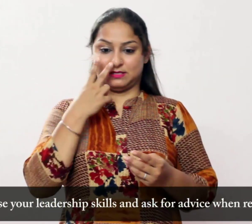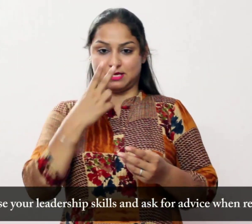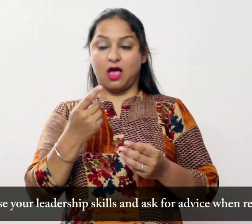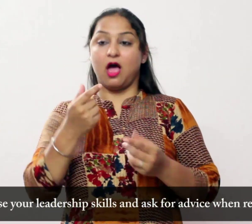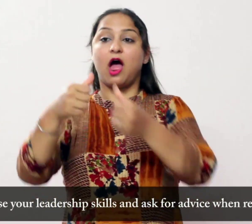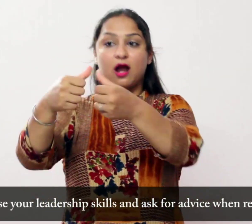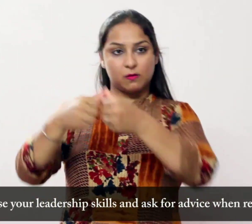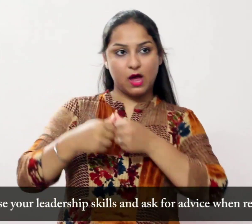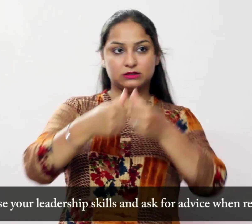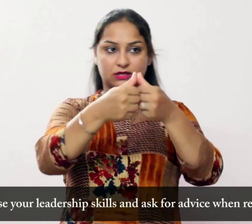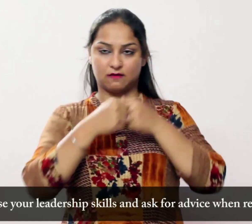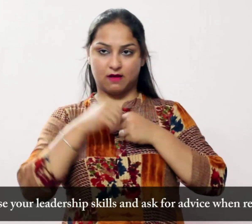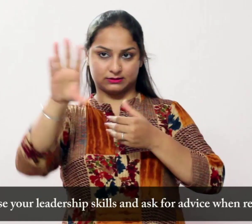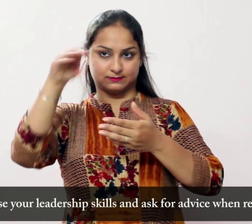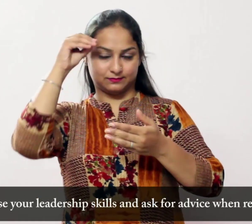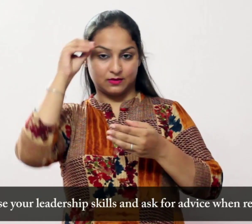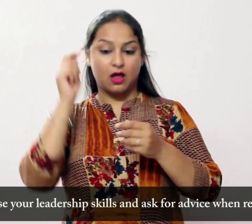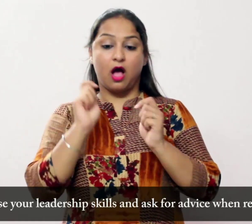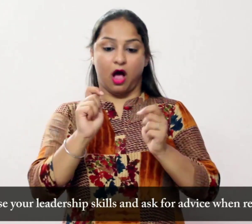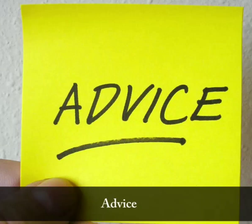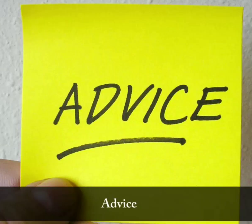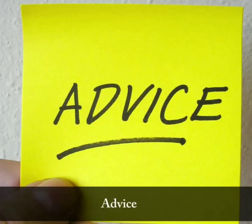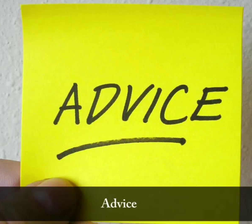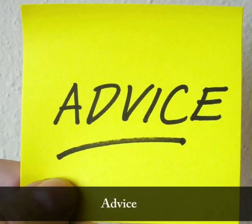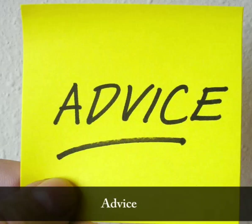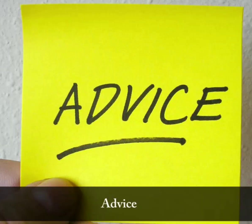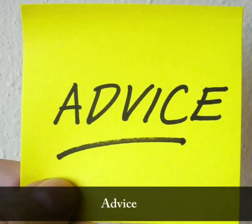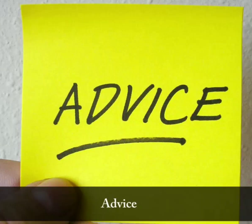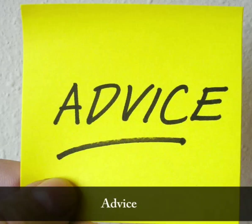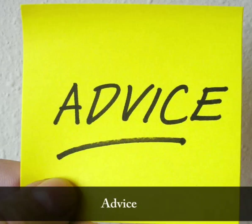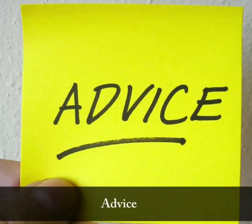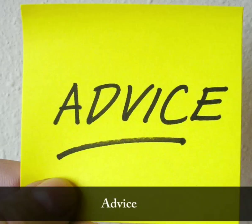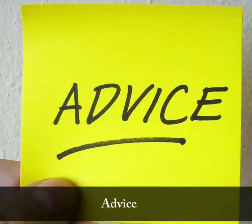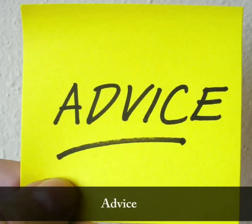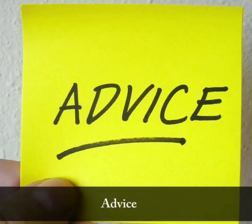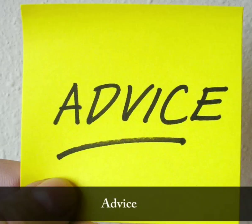उपयोग करें और आवश्यकता होने पर सलाह मांगें। सलाह।